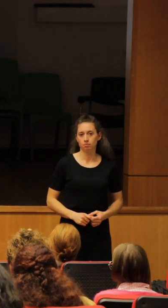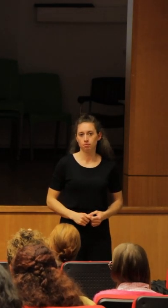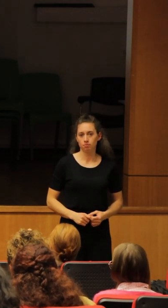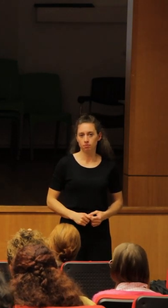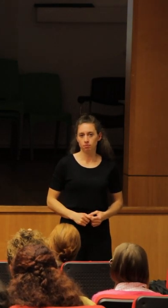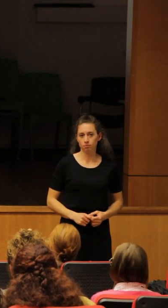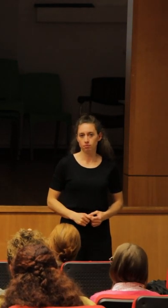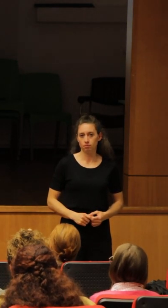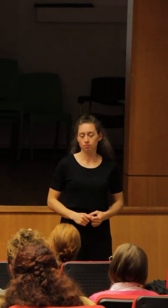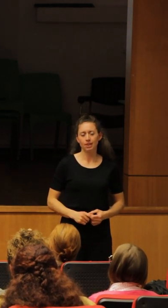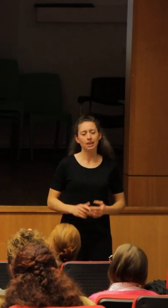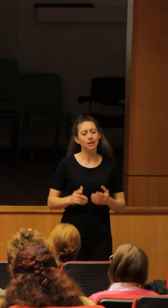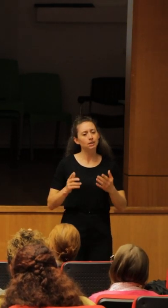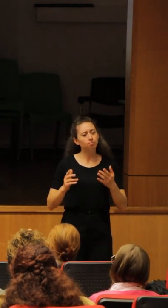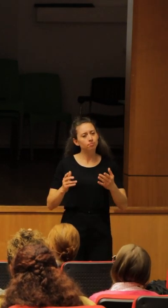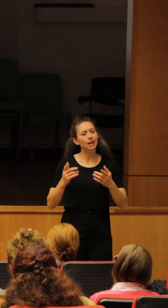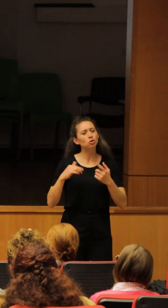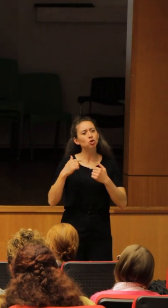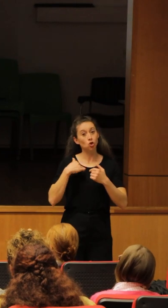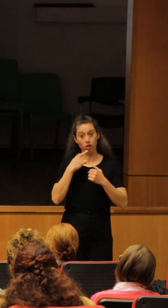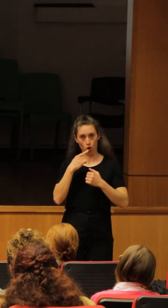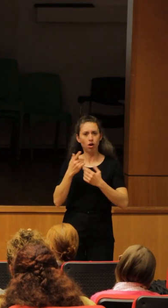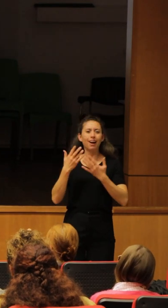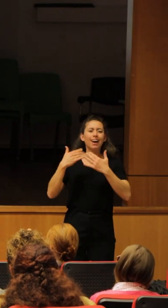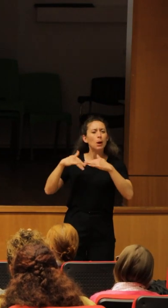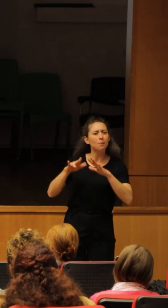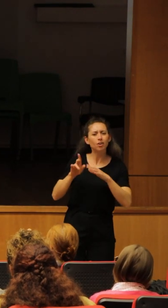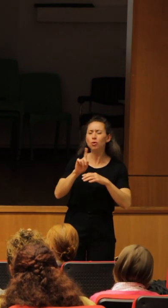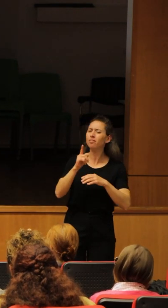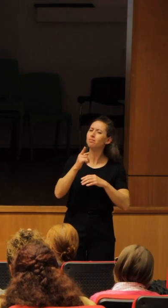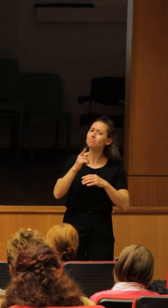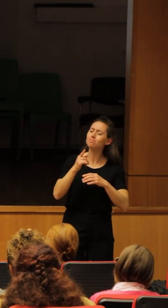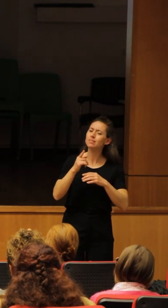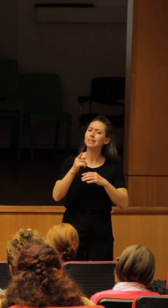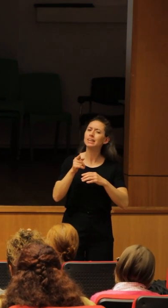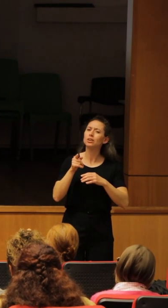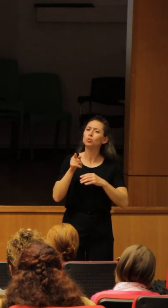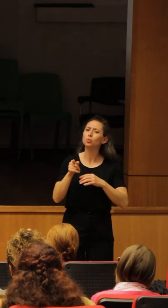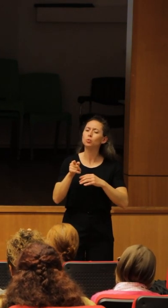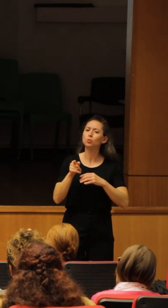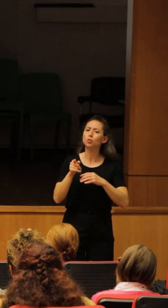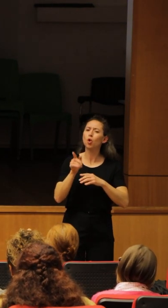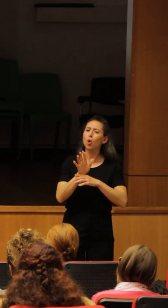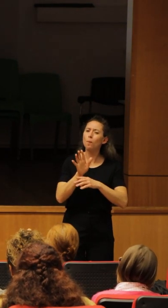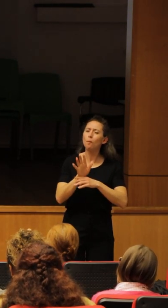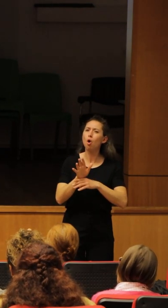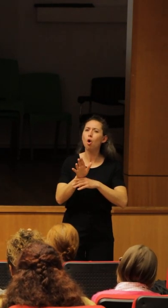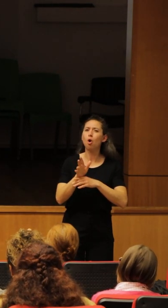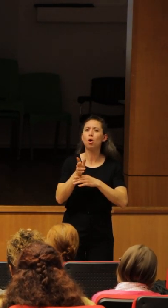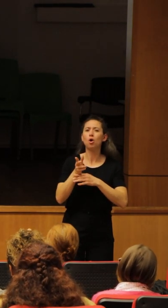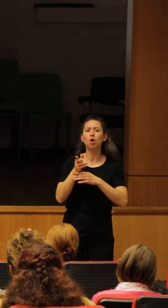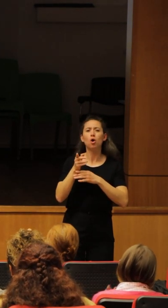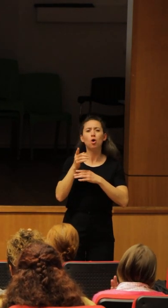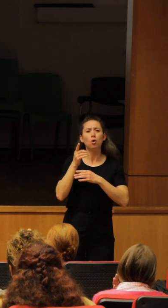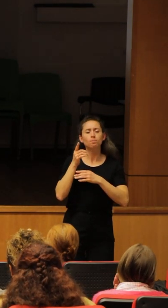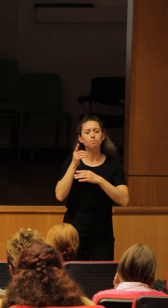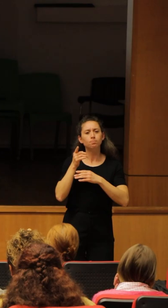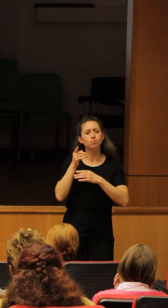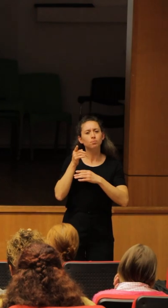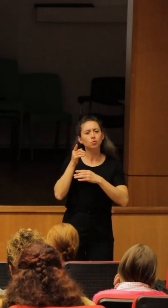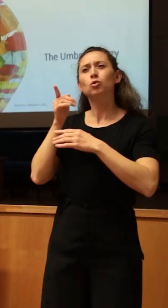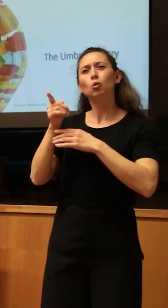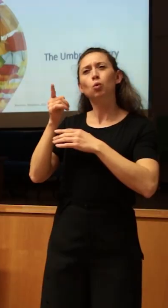with this feeling. Y me parece que no es verdad que estás como parado en esa situación, que